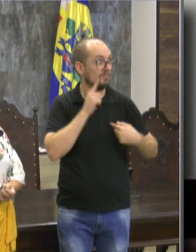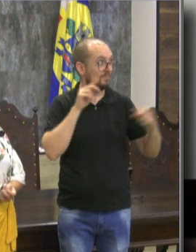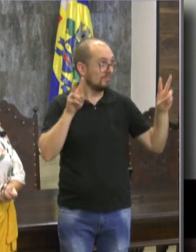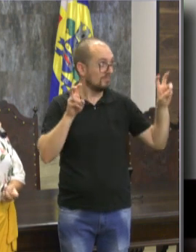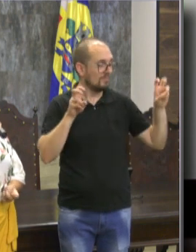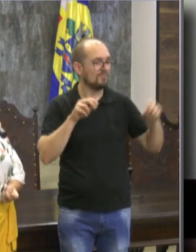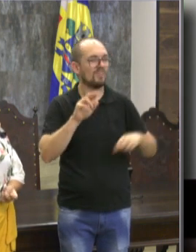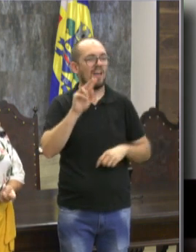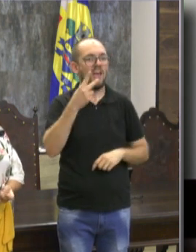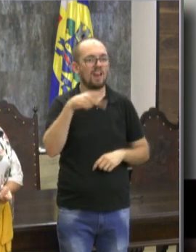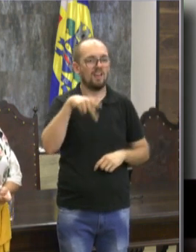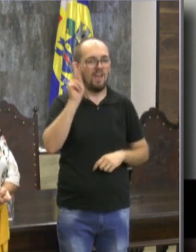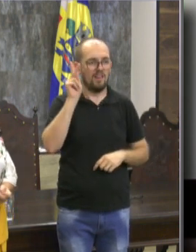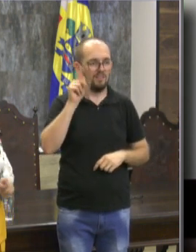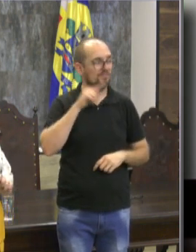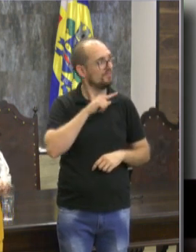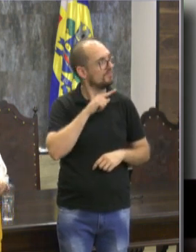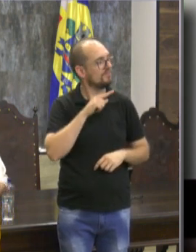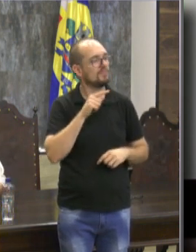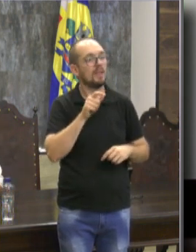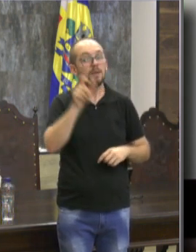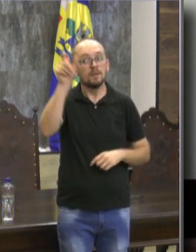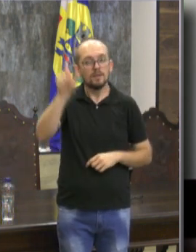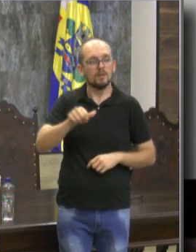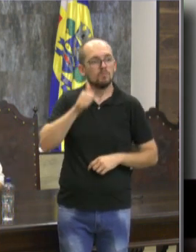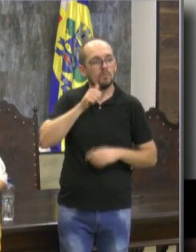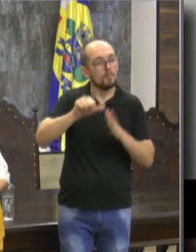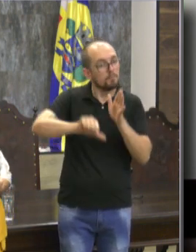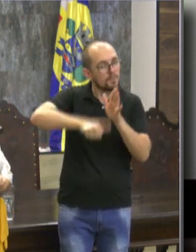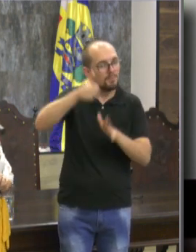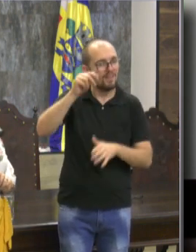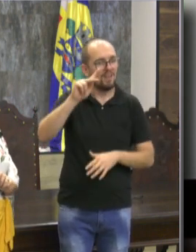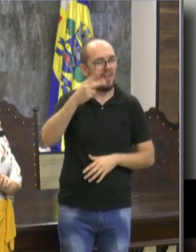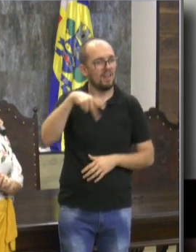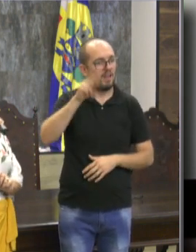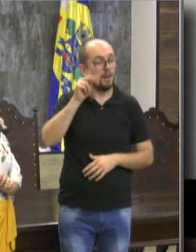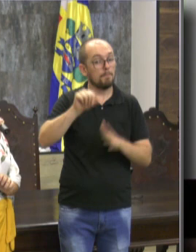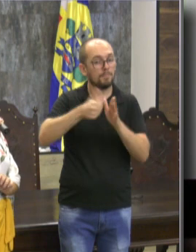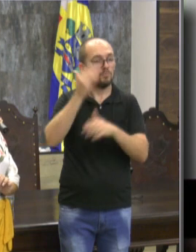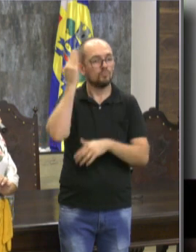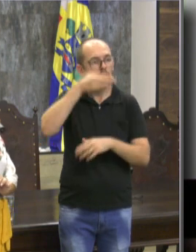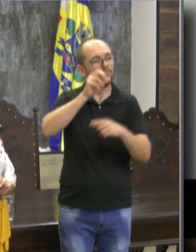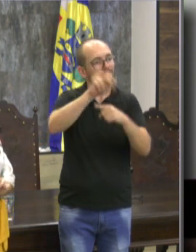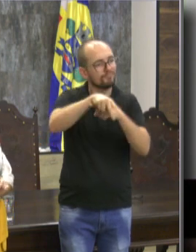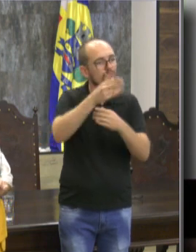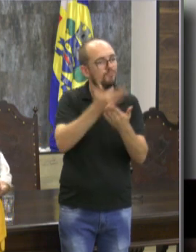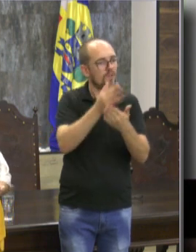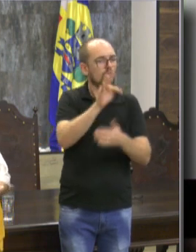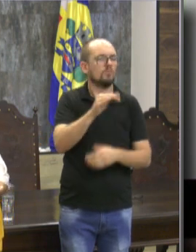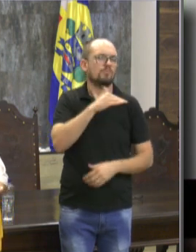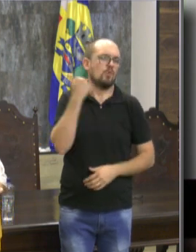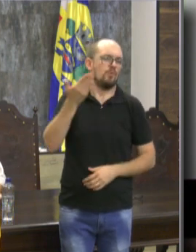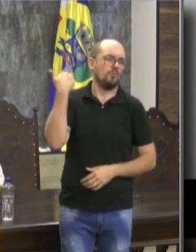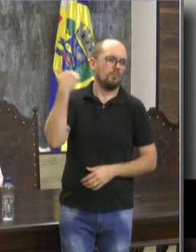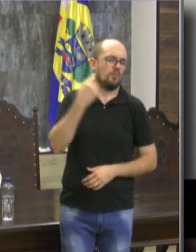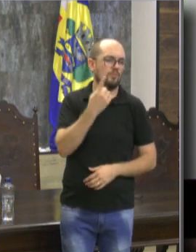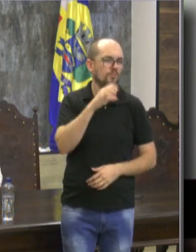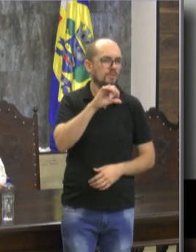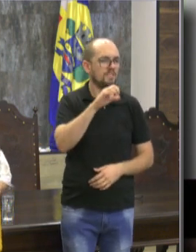da Helen Keller, que foi a primeira surdo-cega a cursar uma universidade, né? Ela já faleceu em